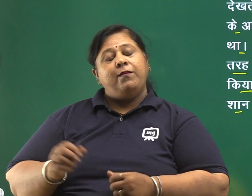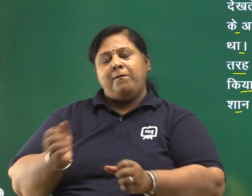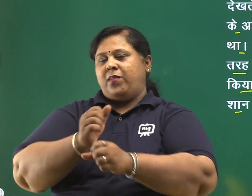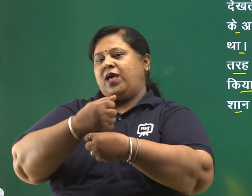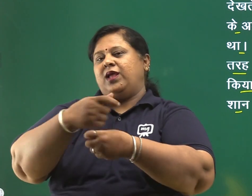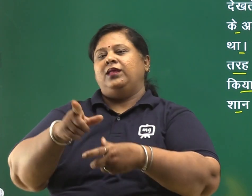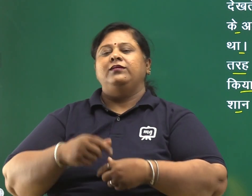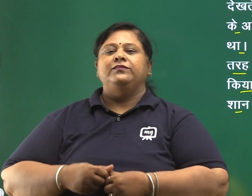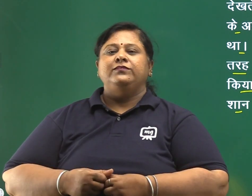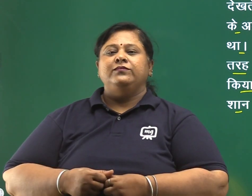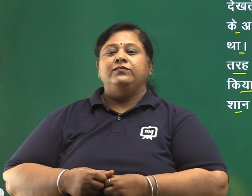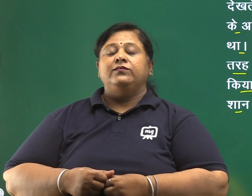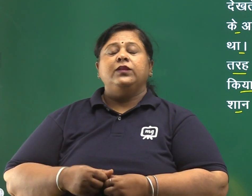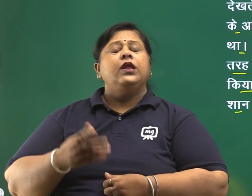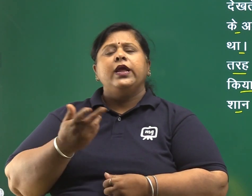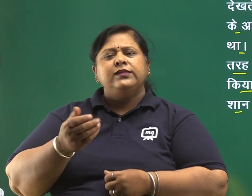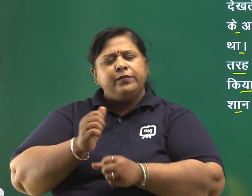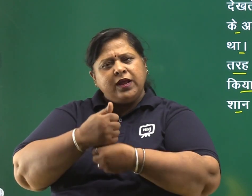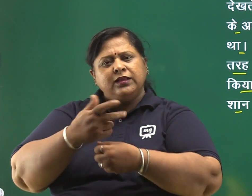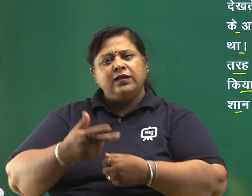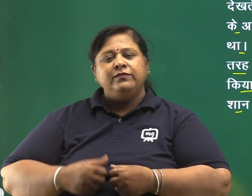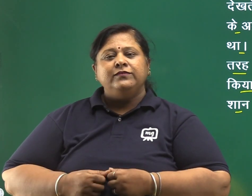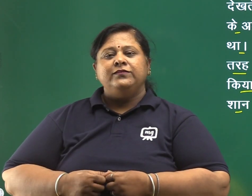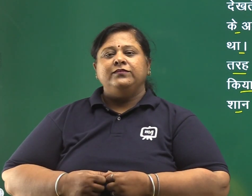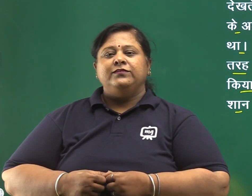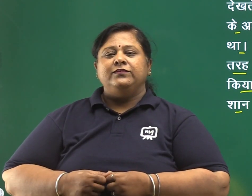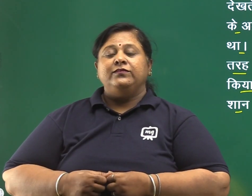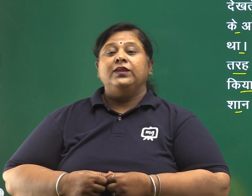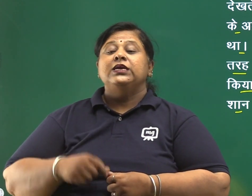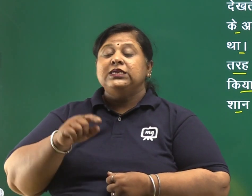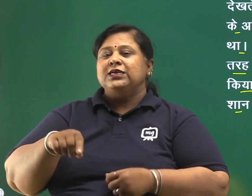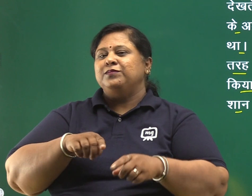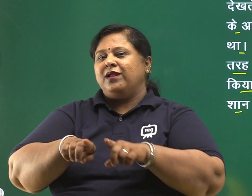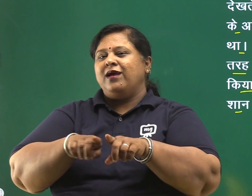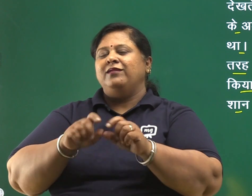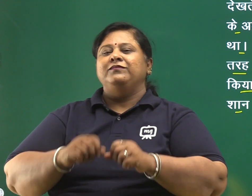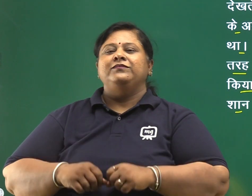बनाया था। कैसे बनाया था? जिस प्रकार